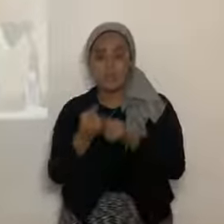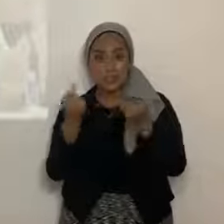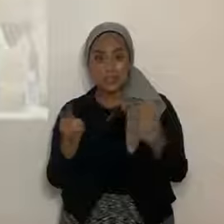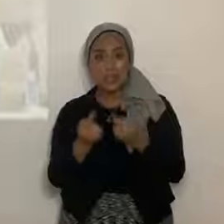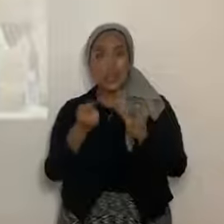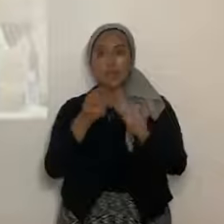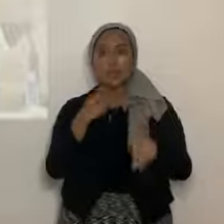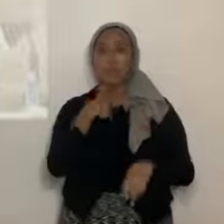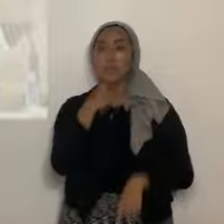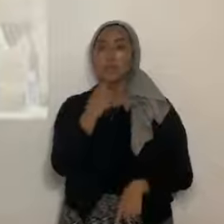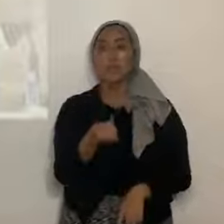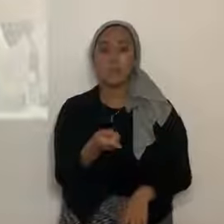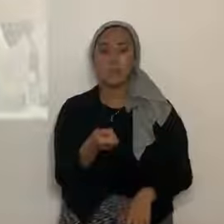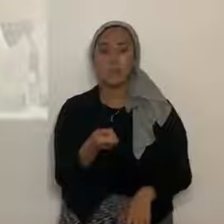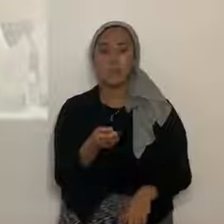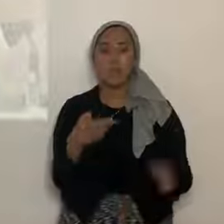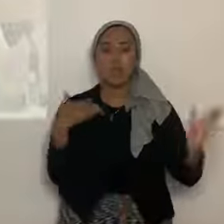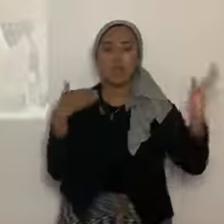lengua contra los ungidos de Yahweh.